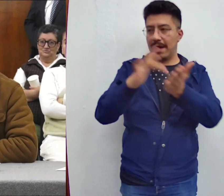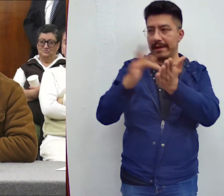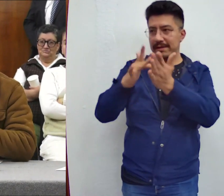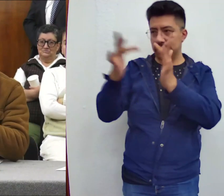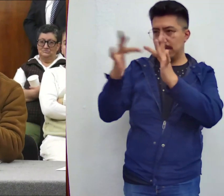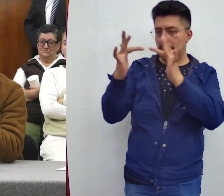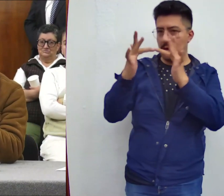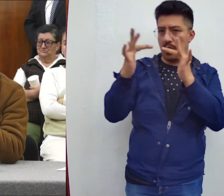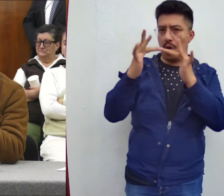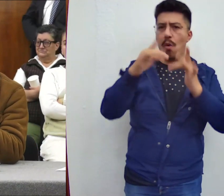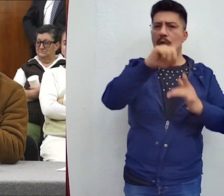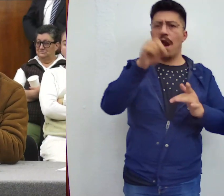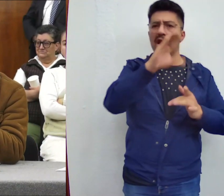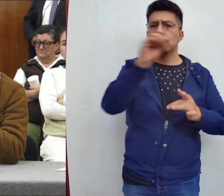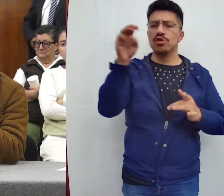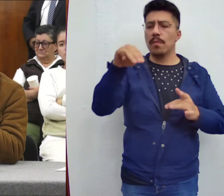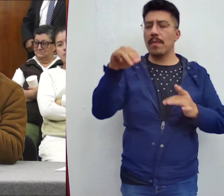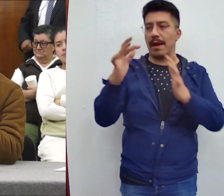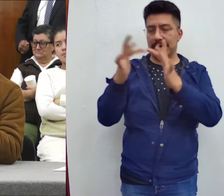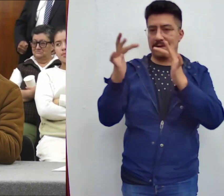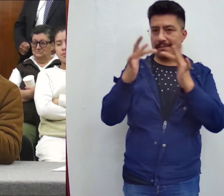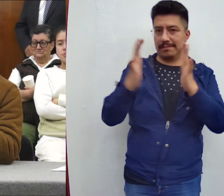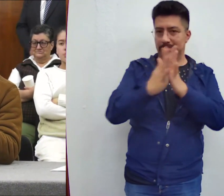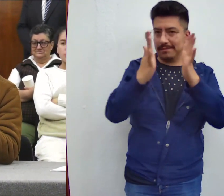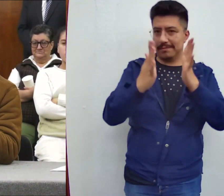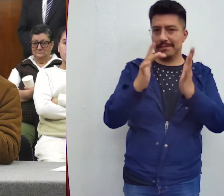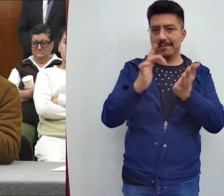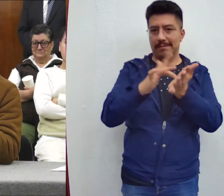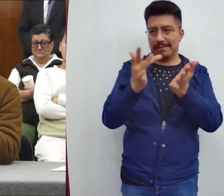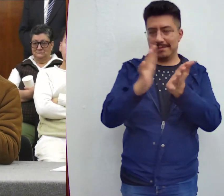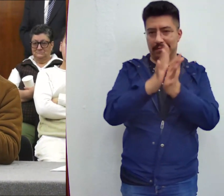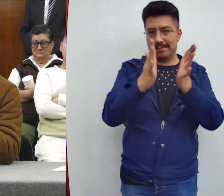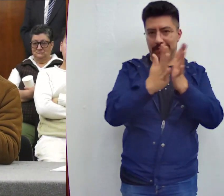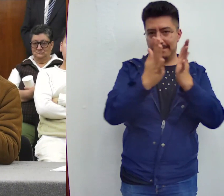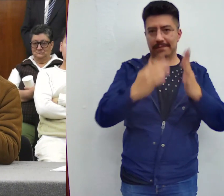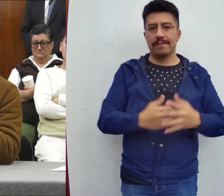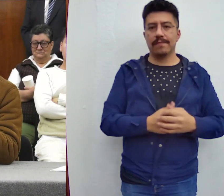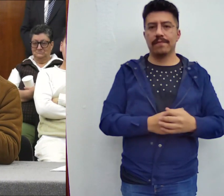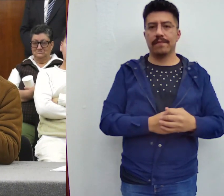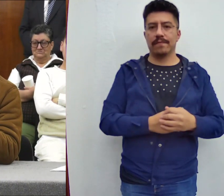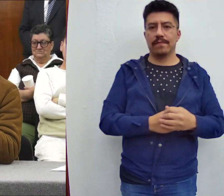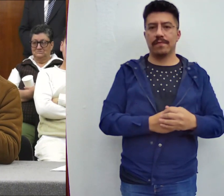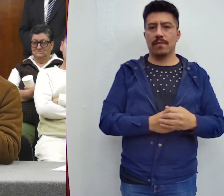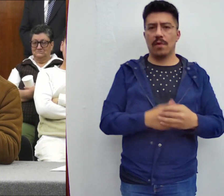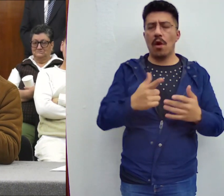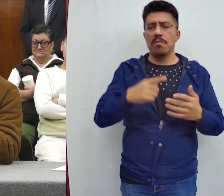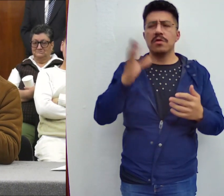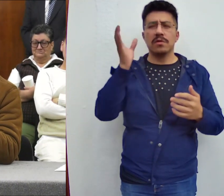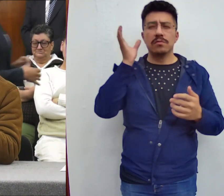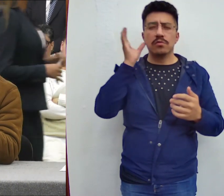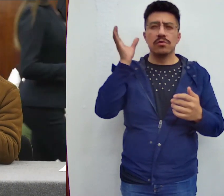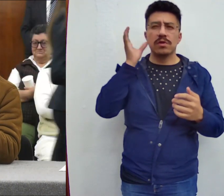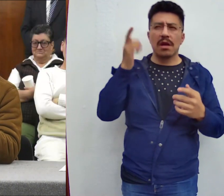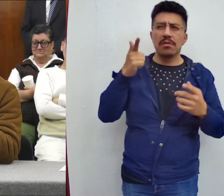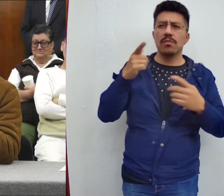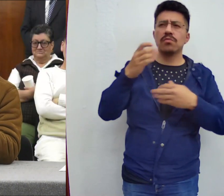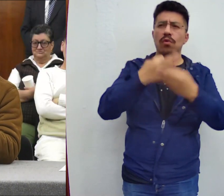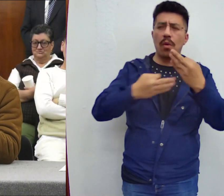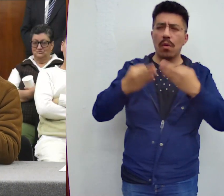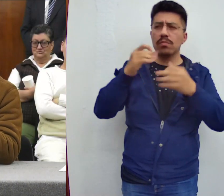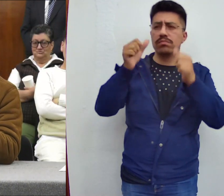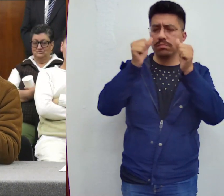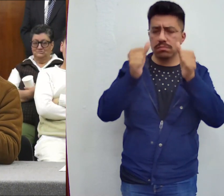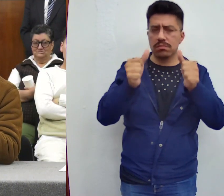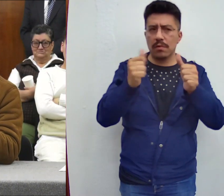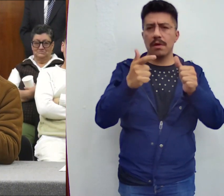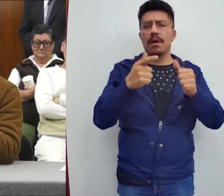estar participando, escuchando, analizando lo que nos está aquí en conjunto